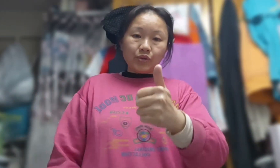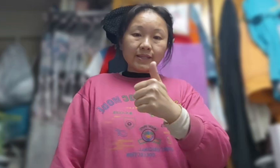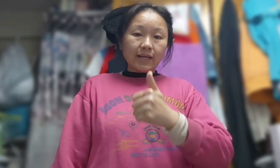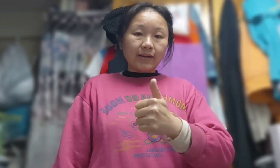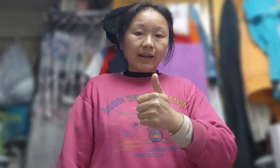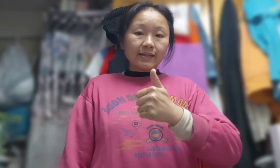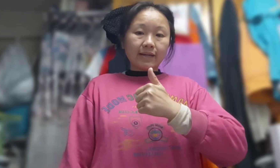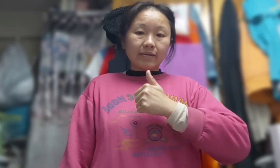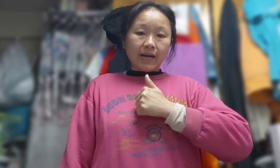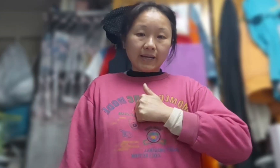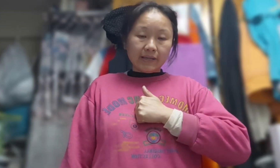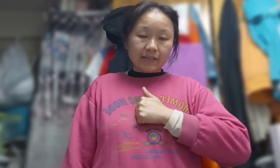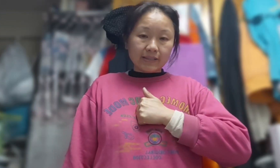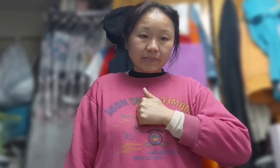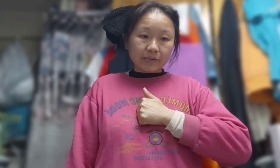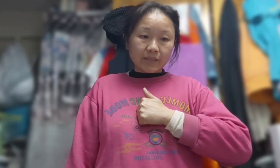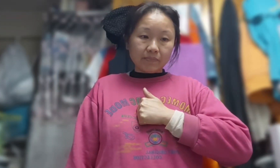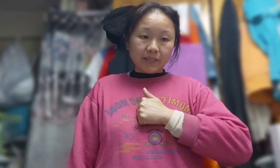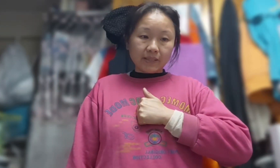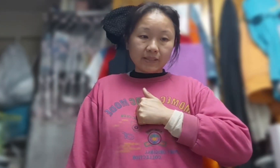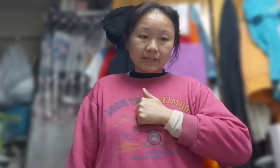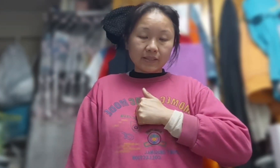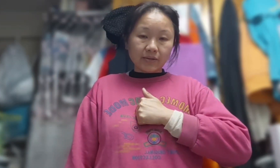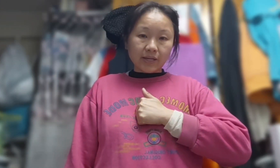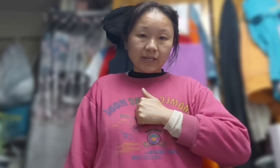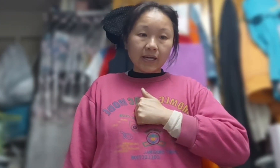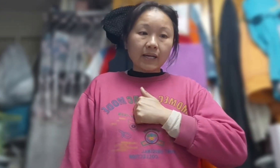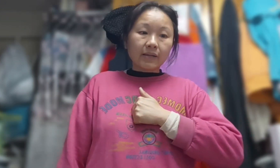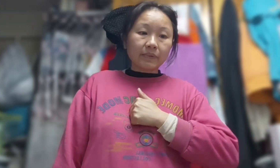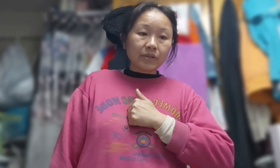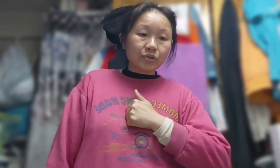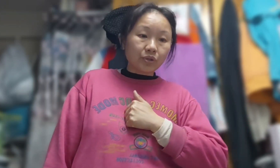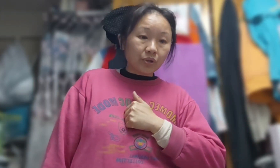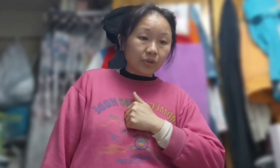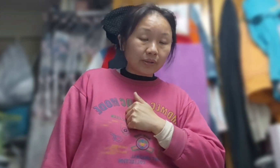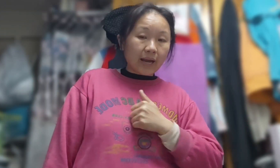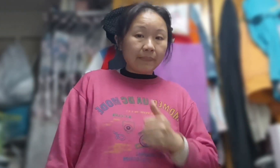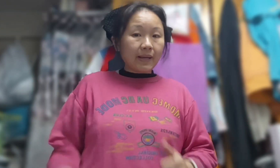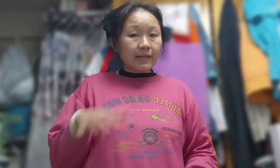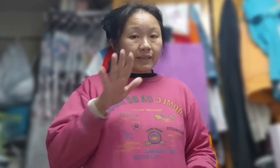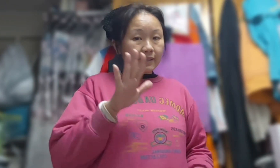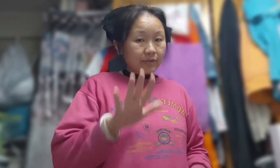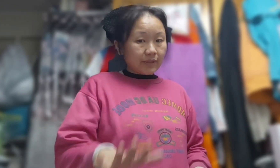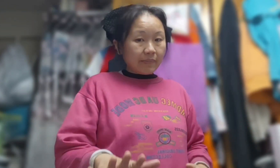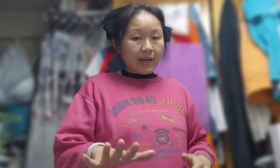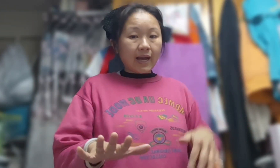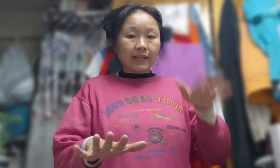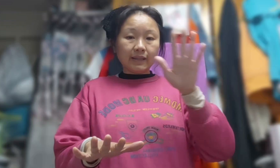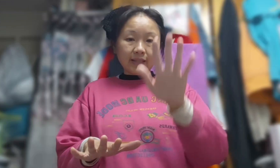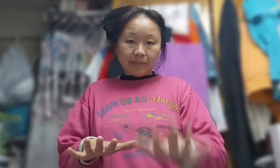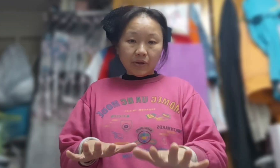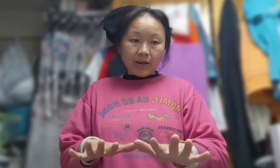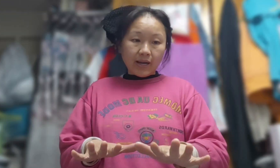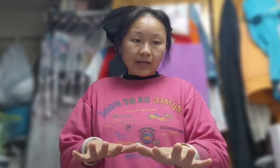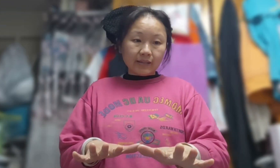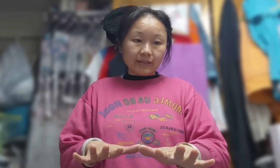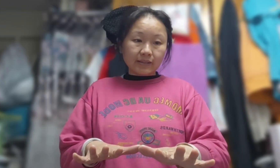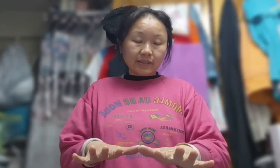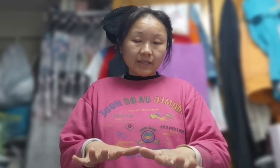就係個咧手喺心口前邊 ，OK。咁跟住個踏咧就踏一下，踏兩下。跟